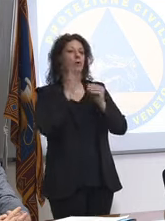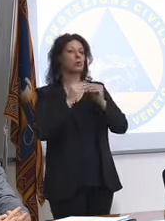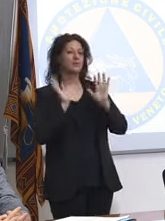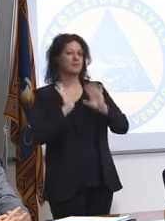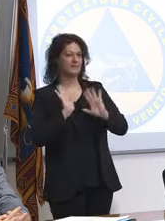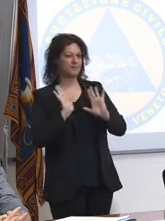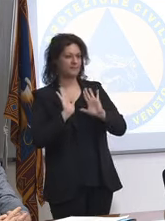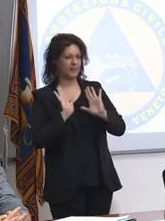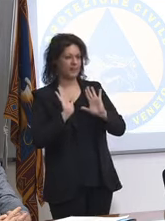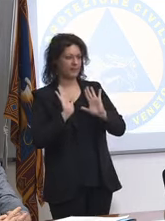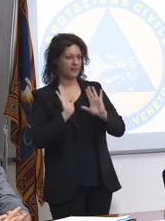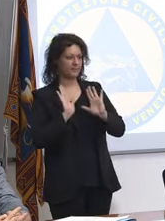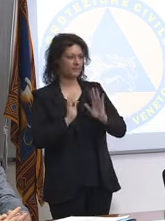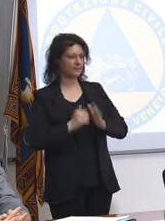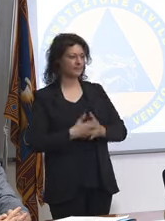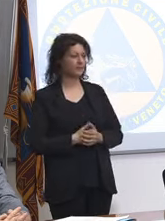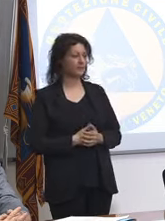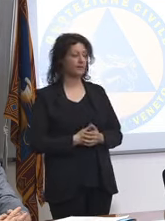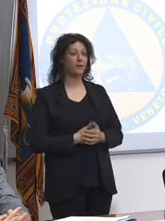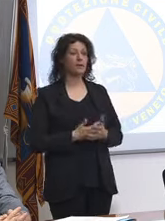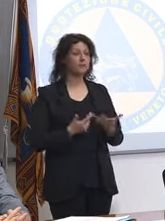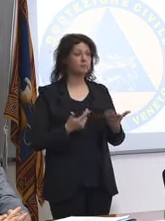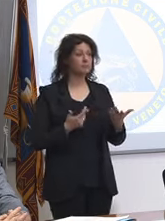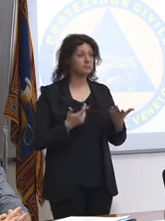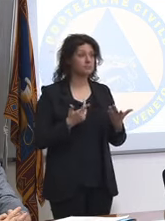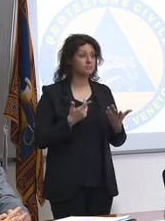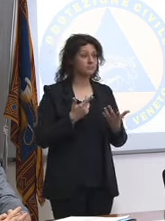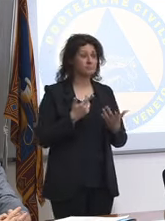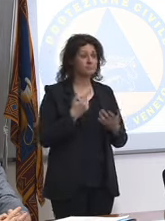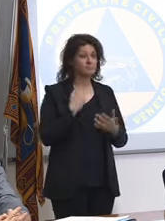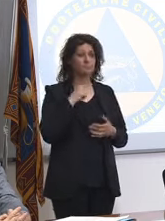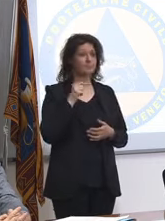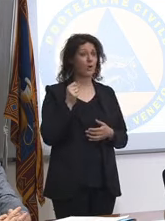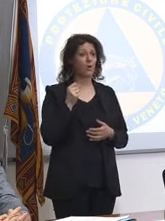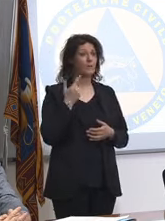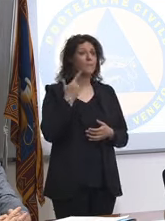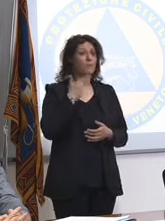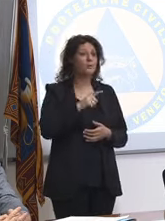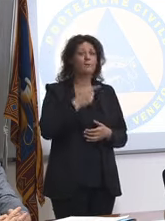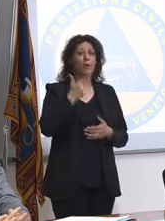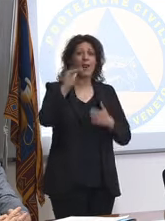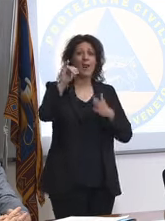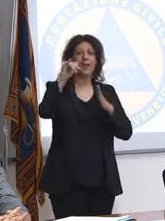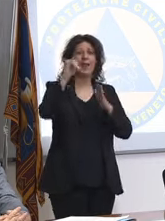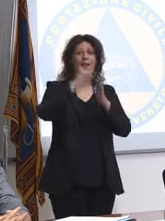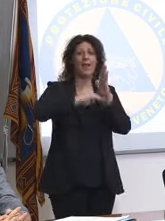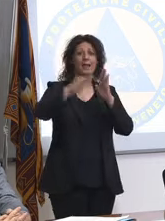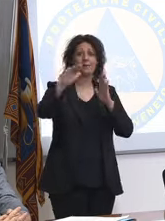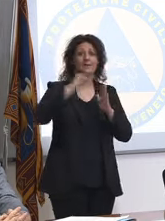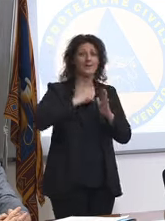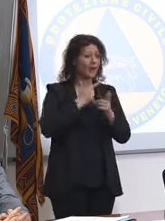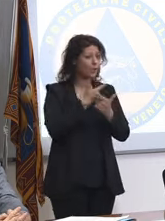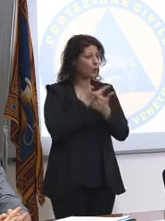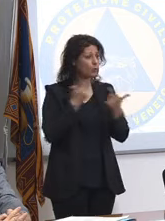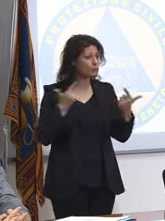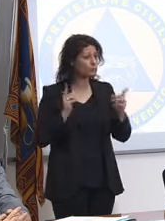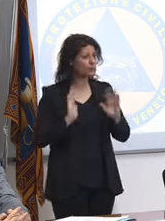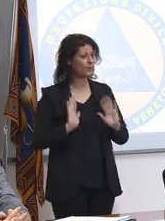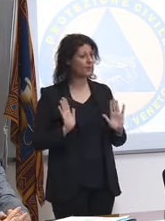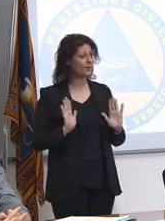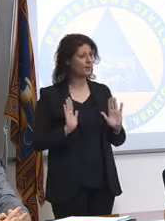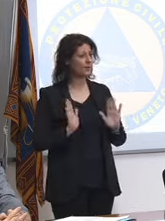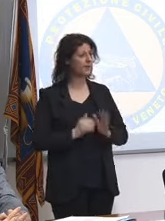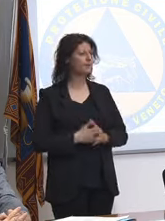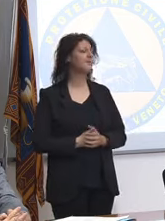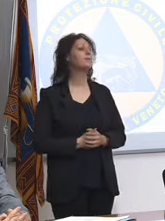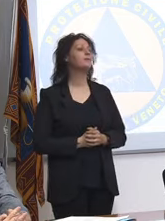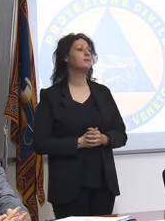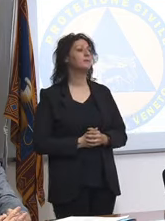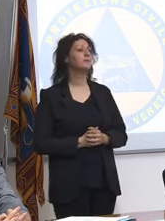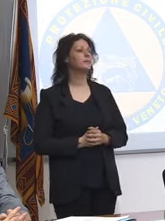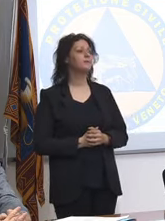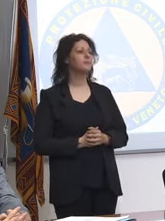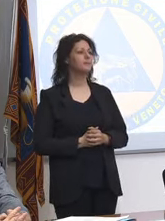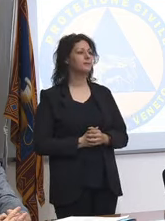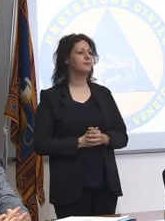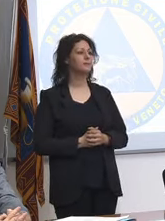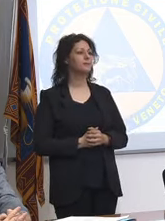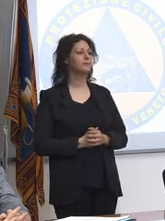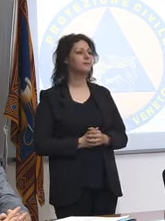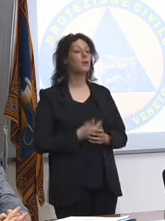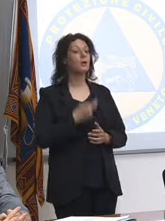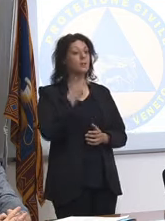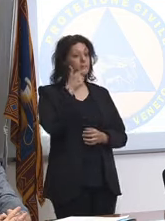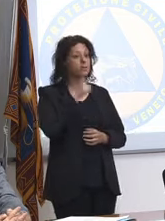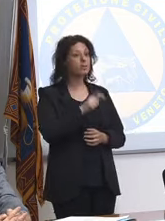la testa, vuol dire perché non c'è nessuna lettera, ecco, non c'è nessuna richiesta. Faccio capire bene, perché poi alcuni gruppi in